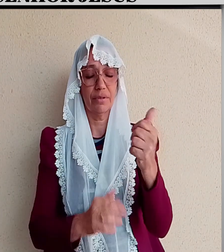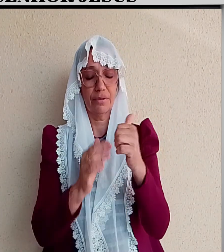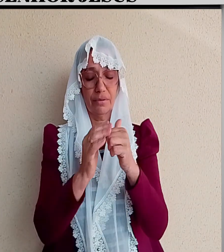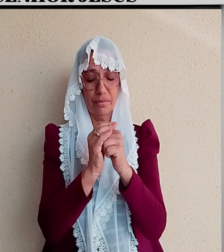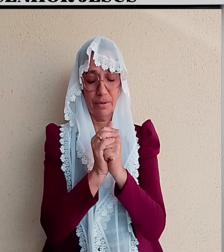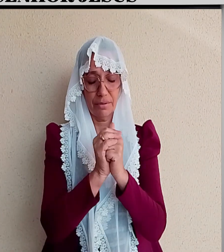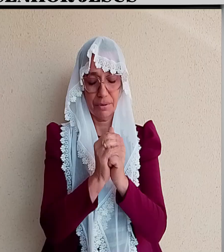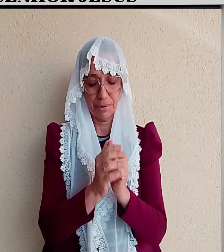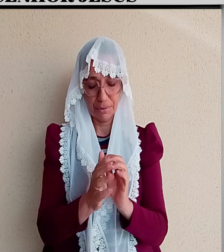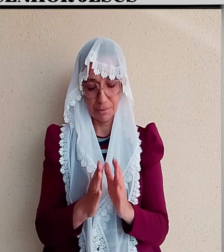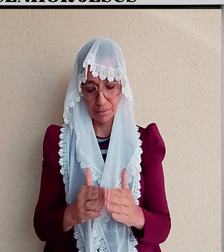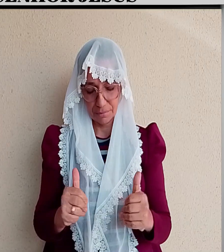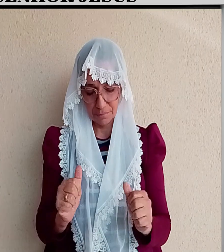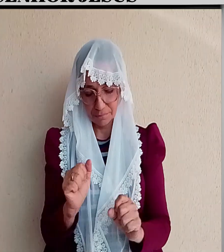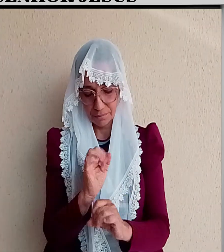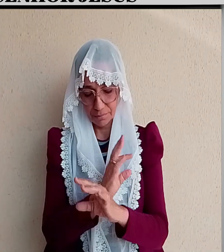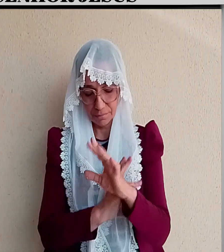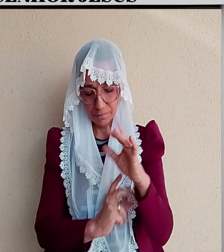Glória a Jesus.